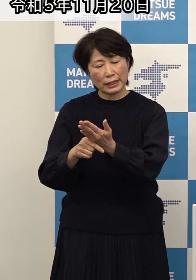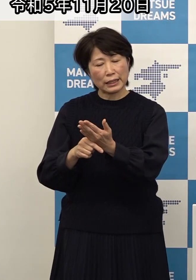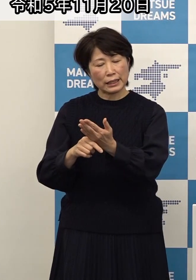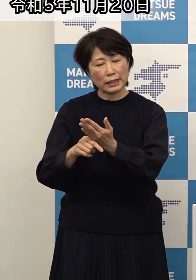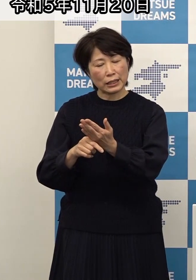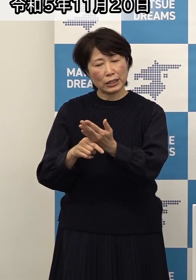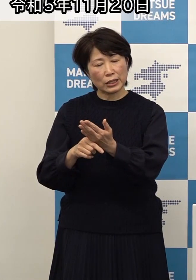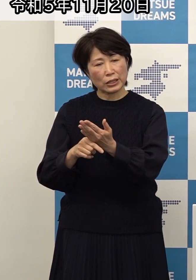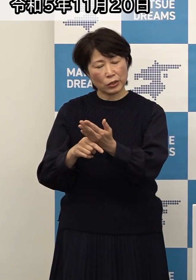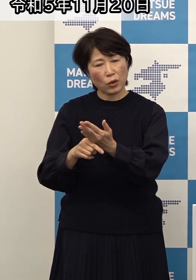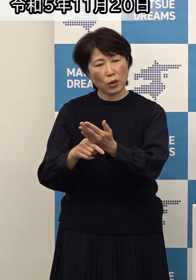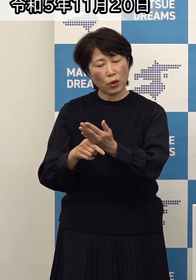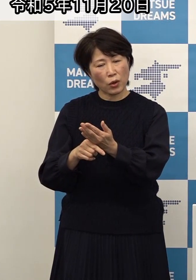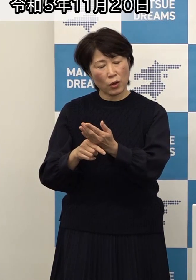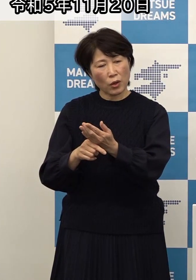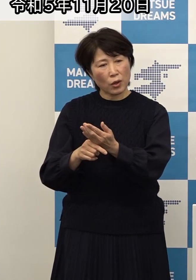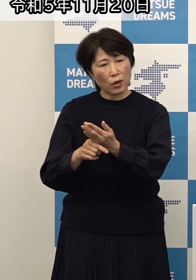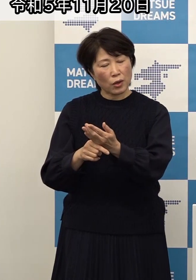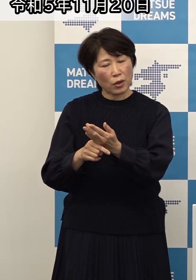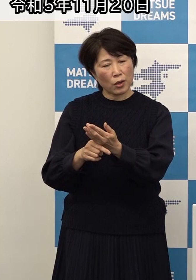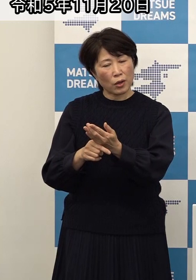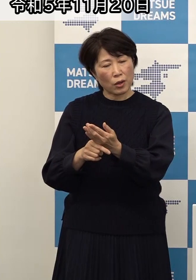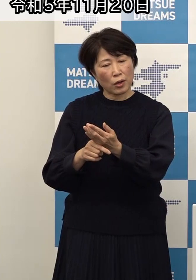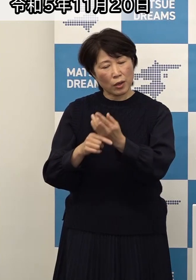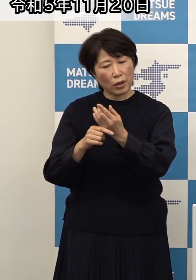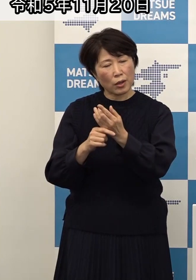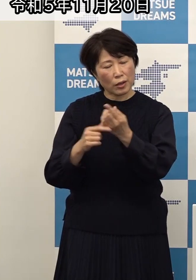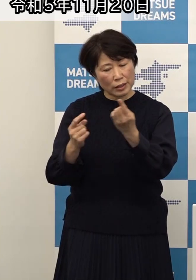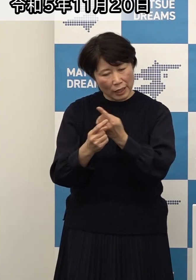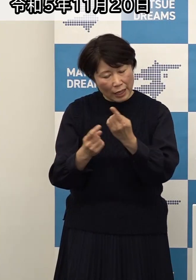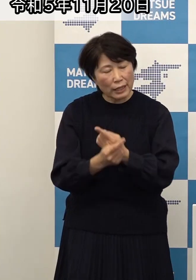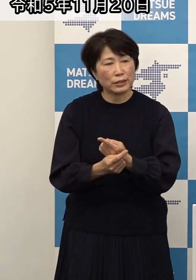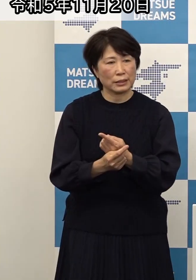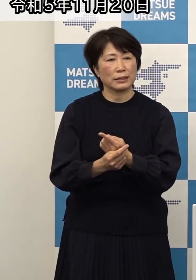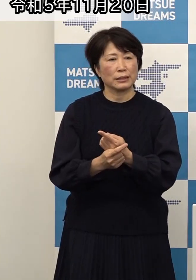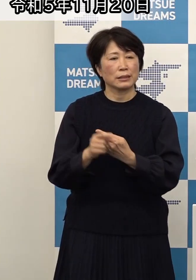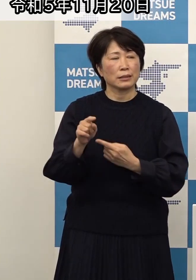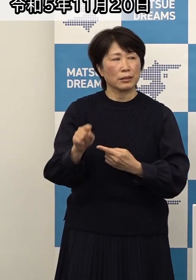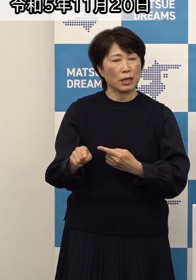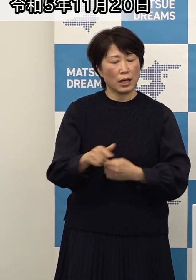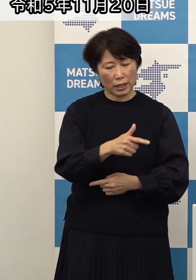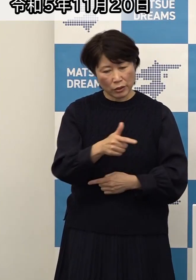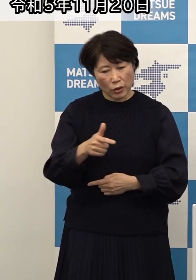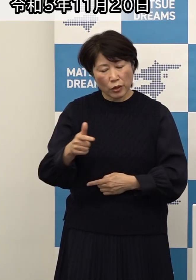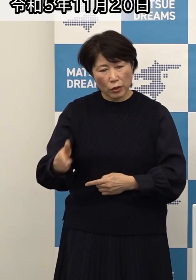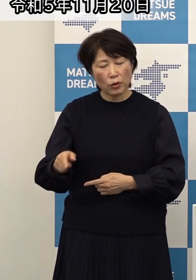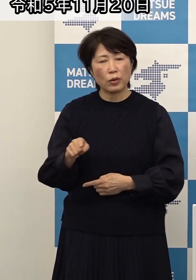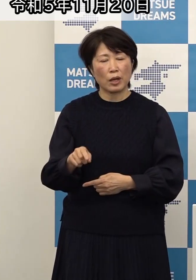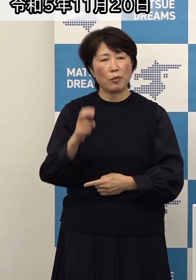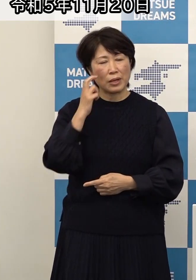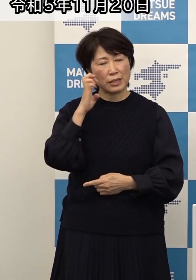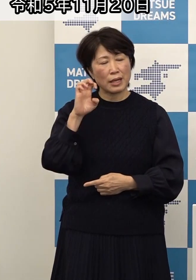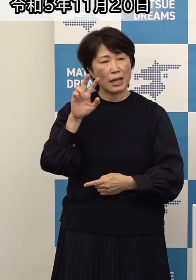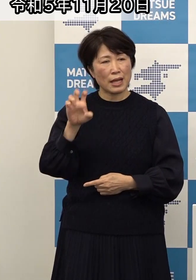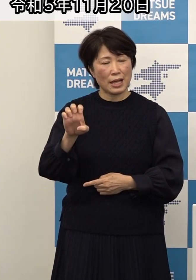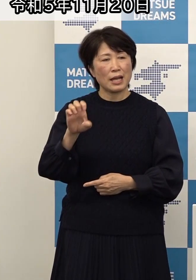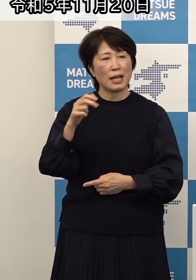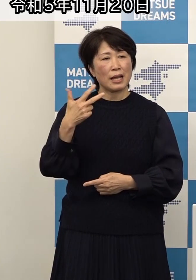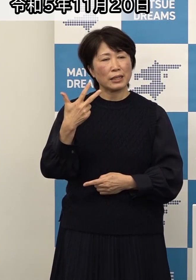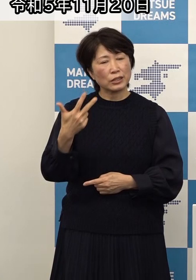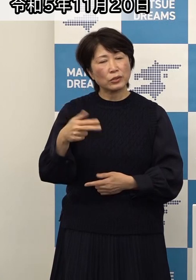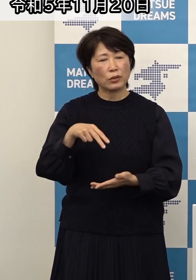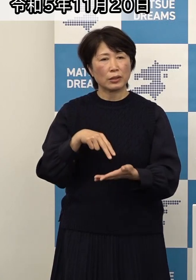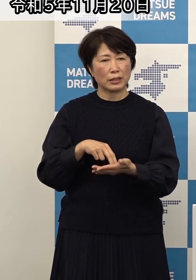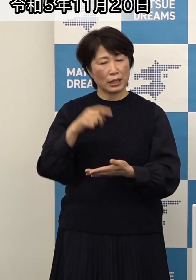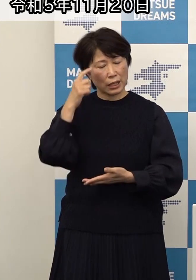整備というのは松江市としても積年の課題である部分もございますので、検討に早めに着手するに越したことはないという